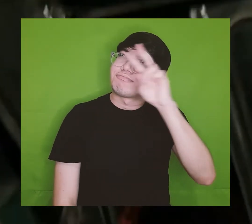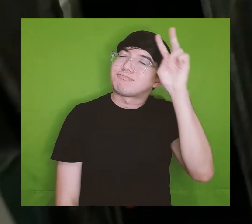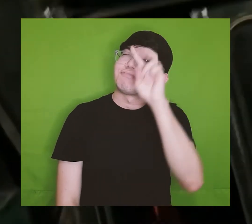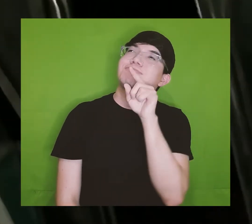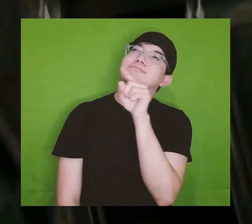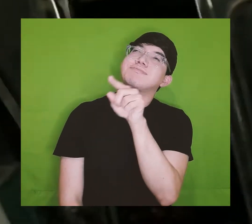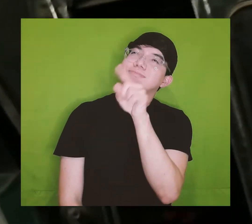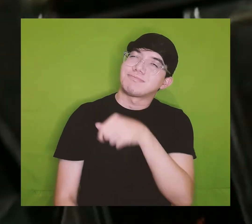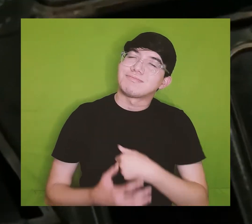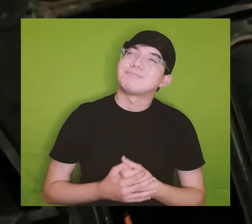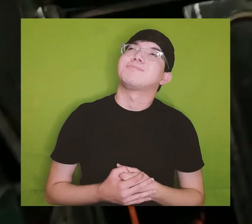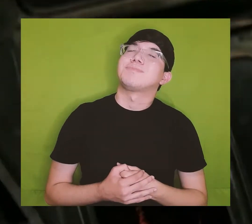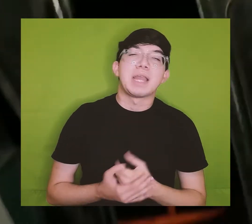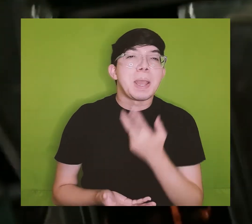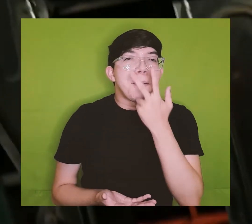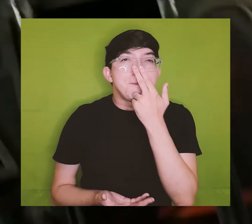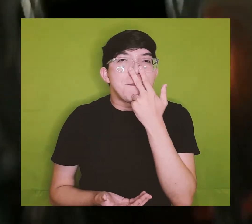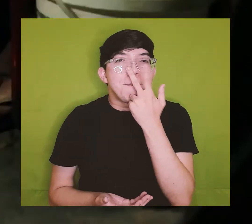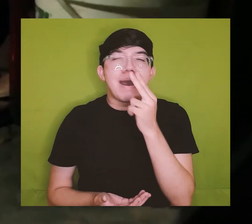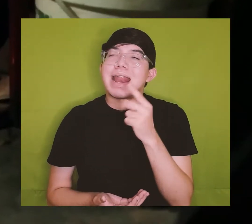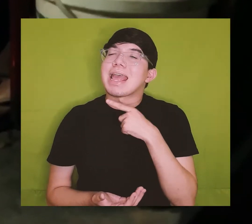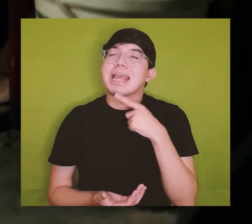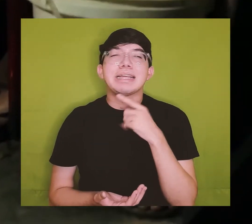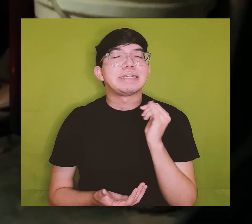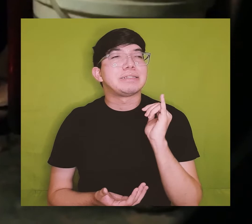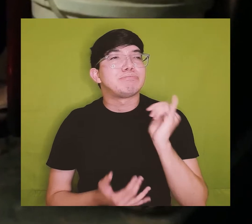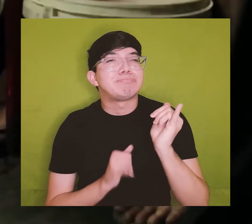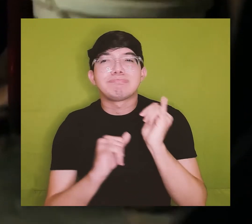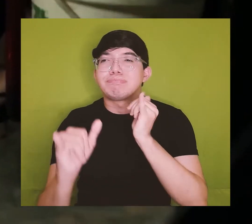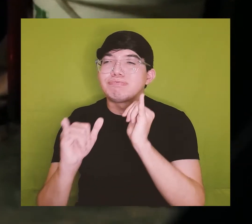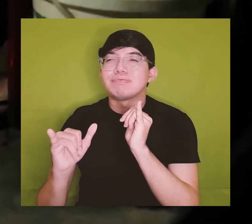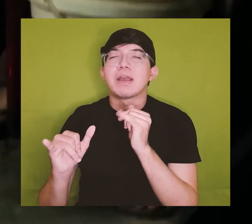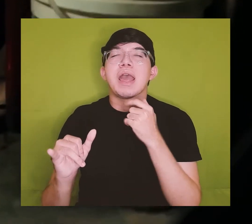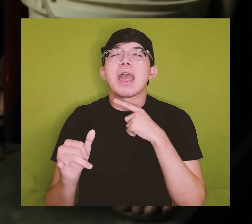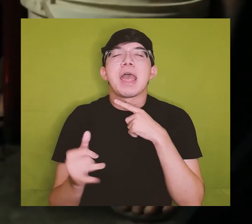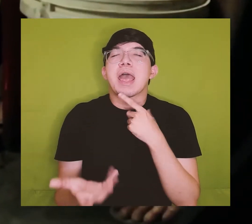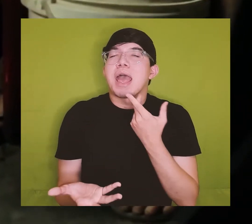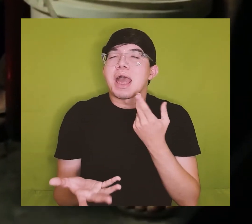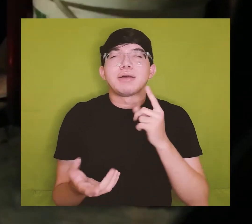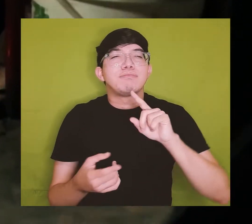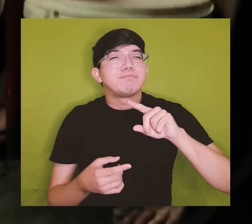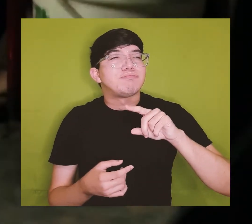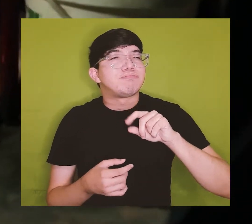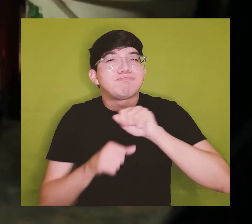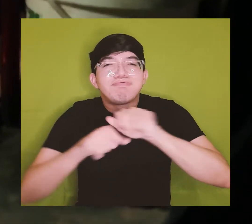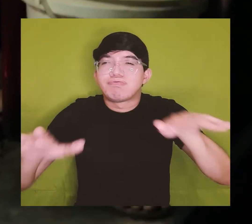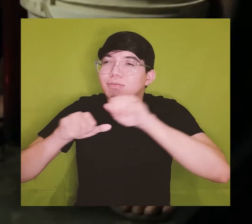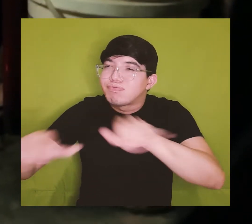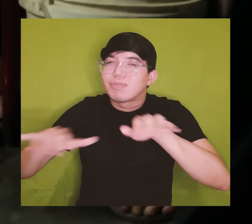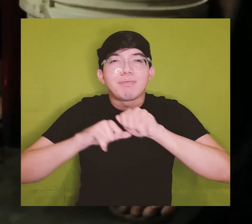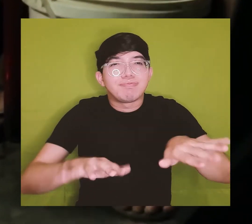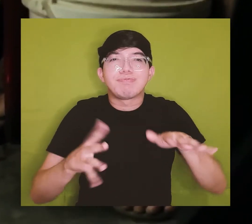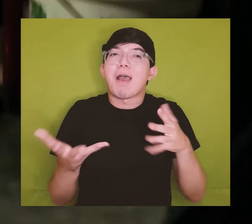passado como um gene passa de um pai para um filho, sem precisar ser transmitido oralmente ou